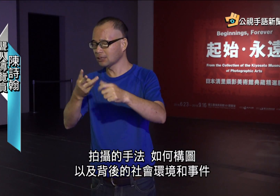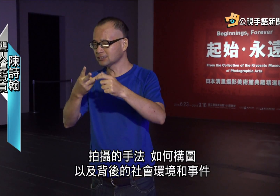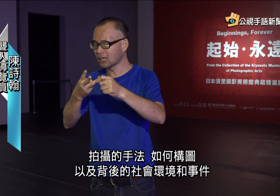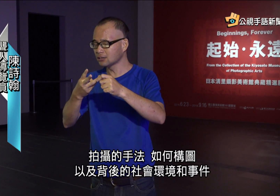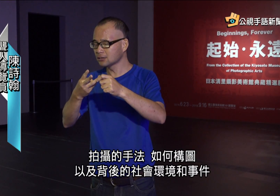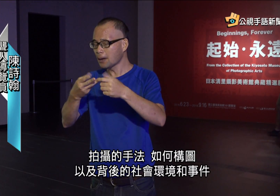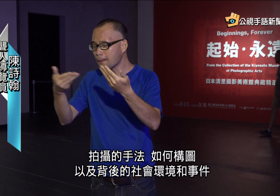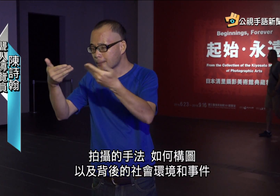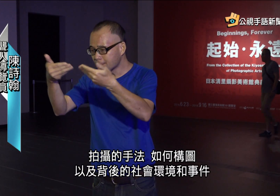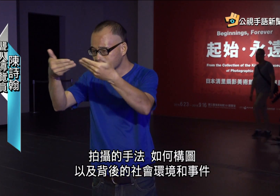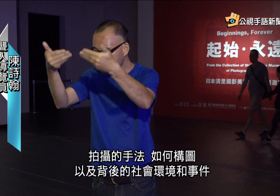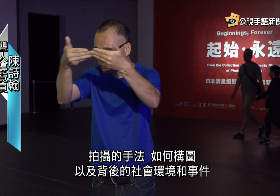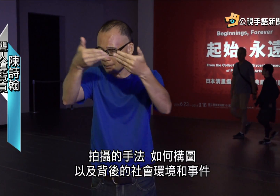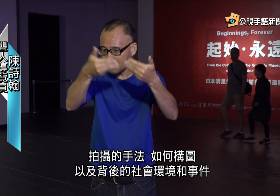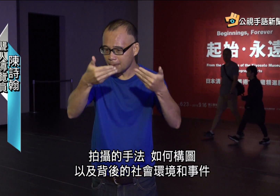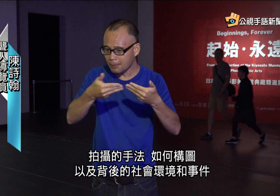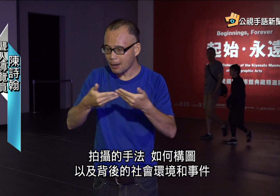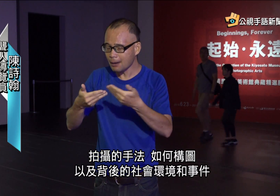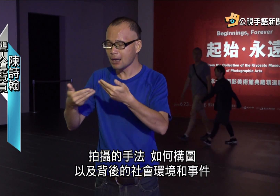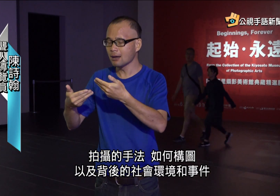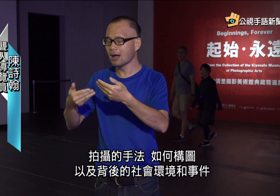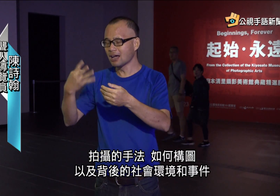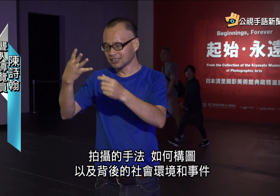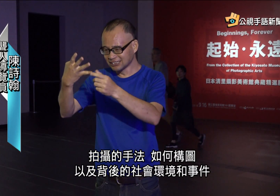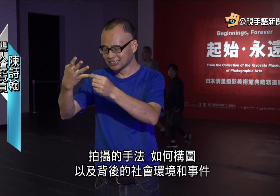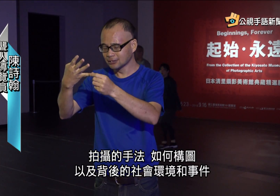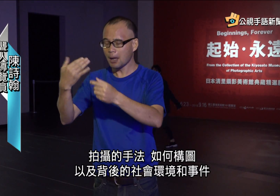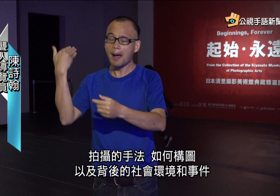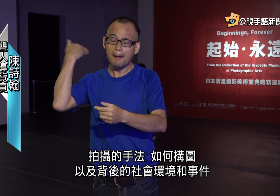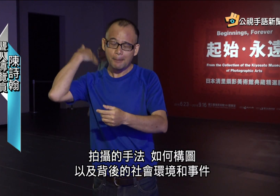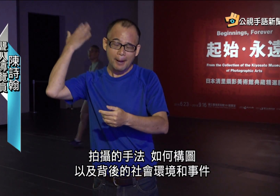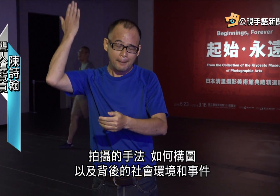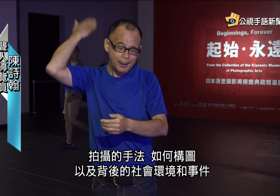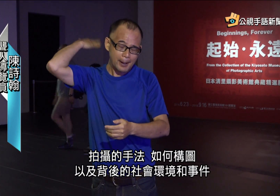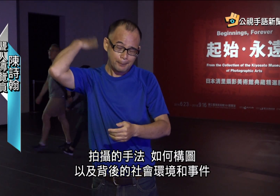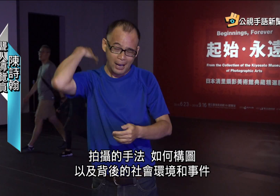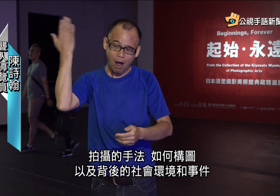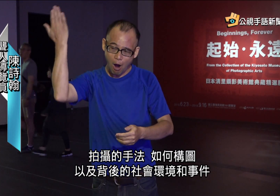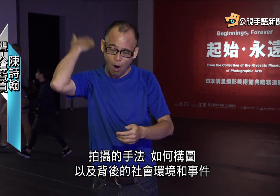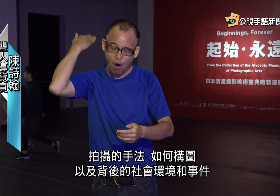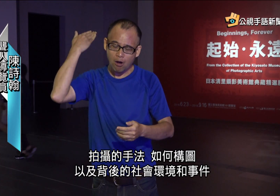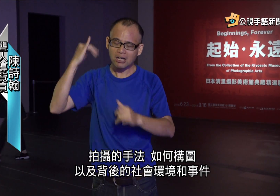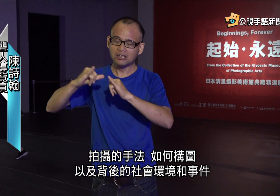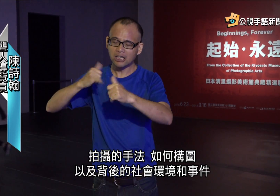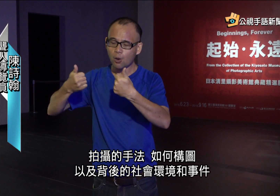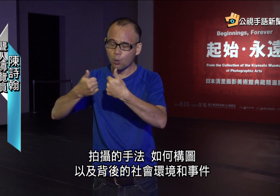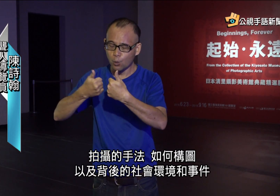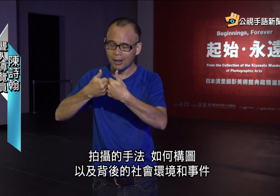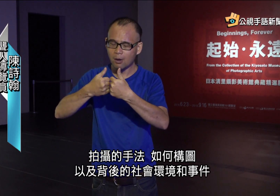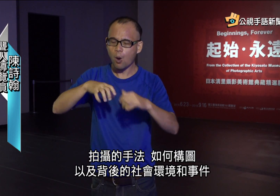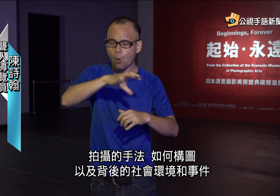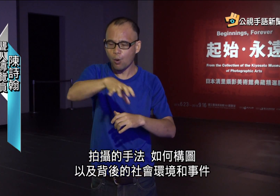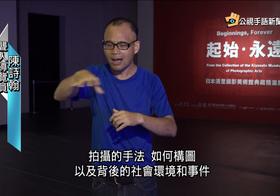手法、如何构图，以及背后的社会环境和事件。